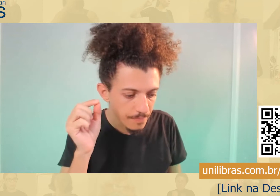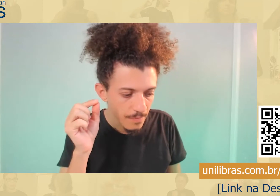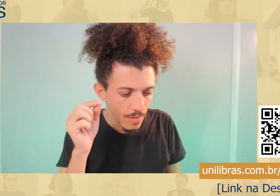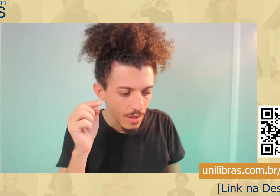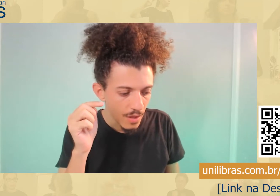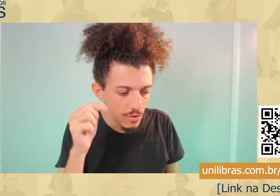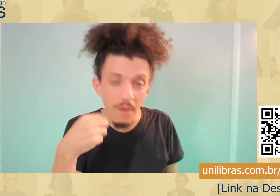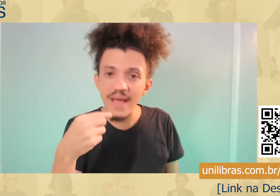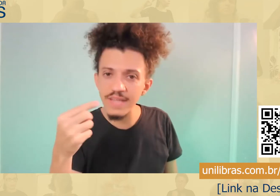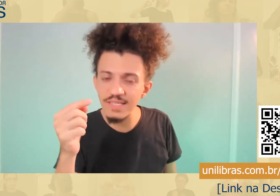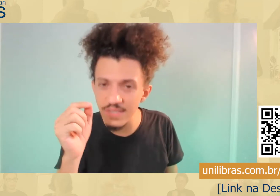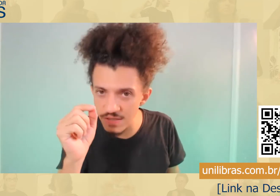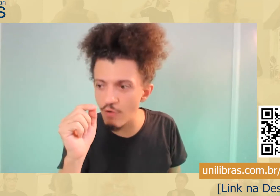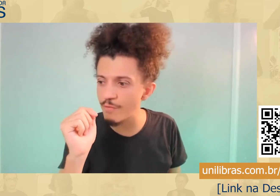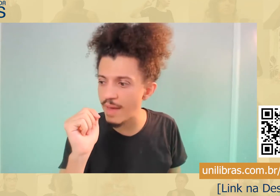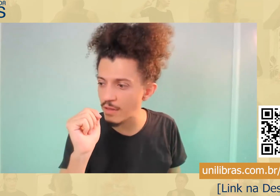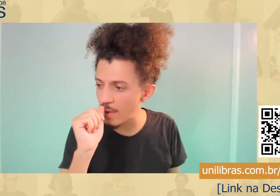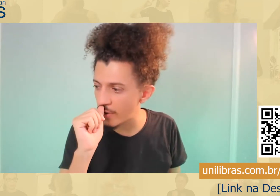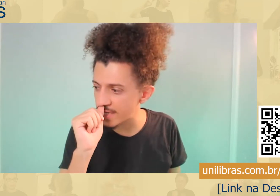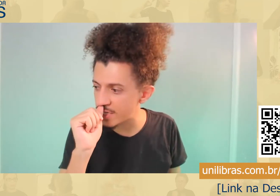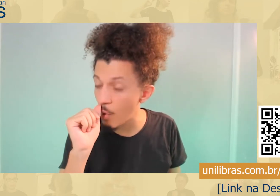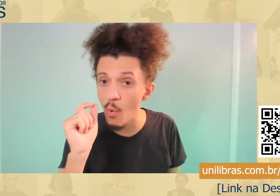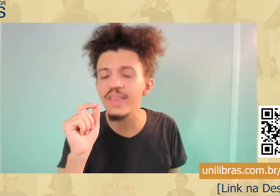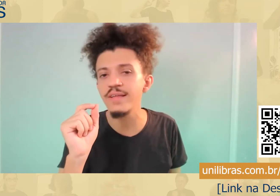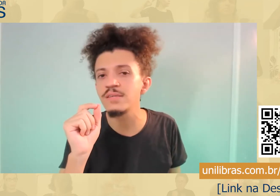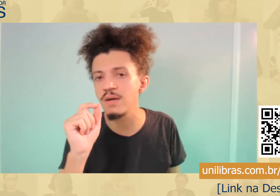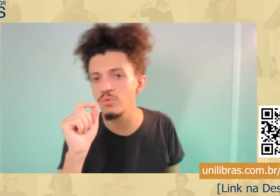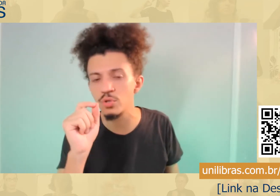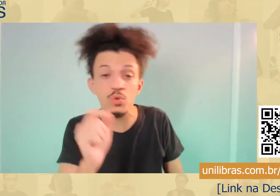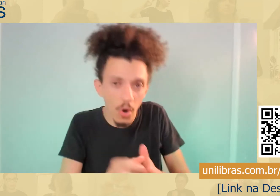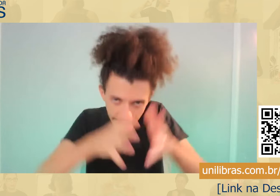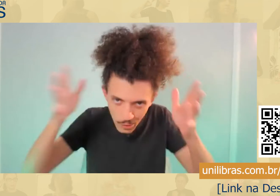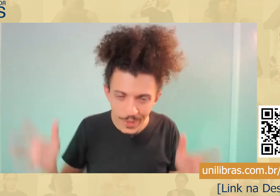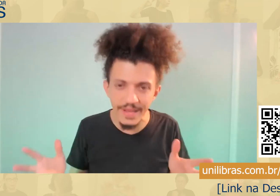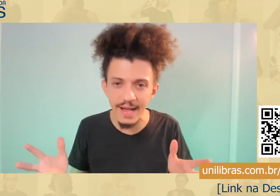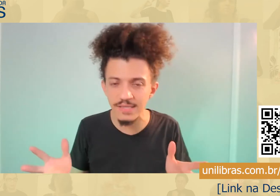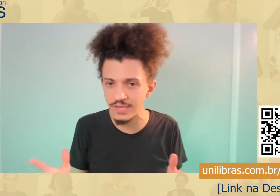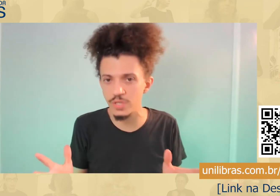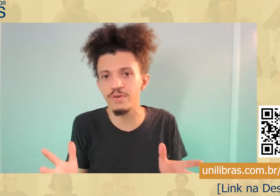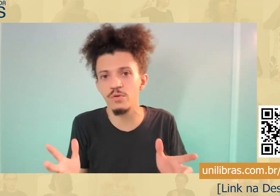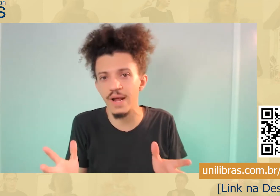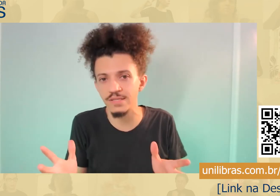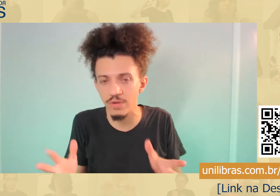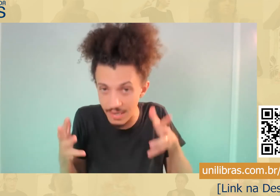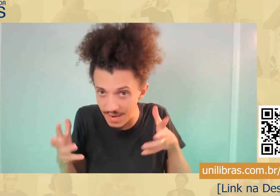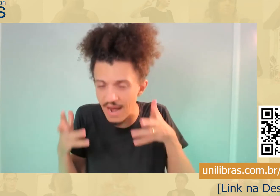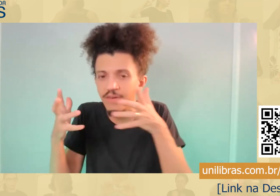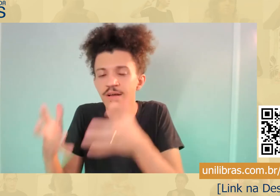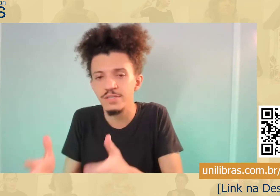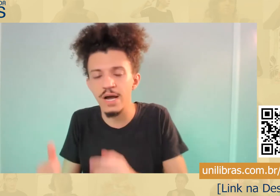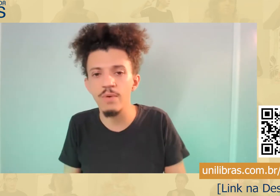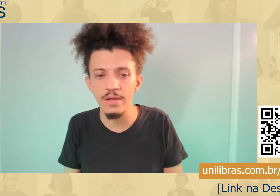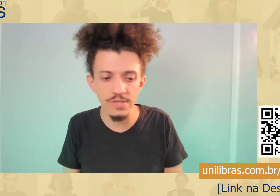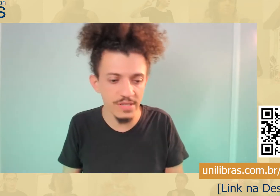E no momento desse desenvolvimento, uma coisa que chamou muita atenção de toda a comunidade científica do Brasil que